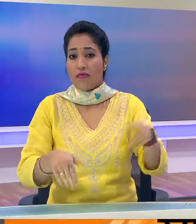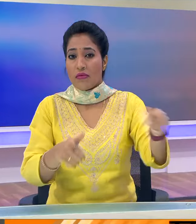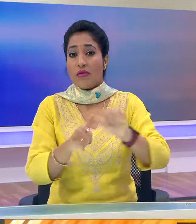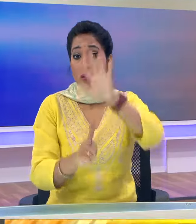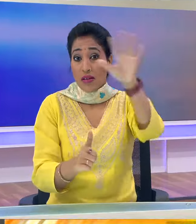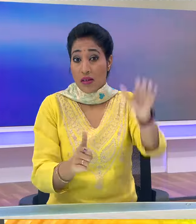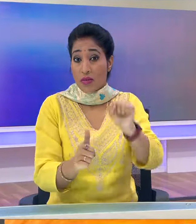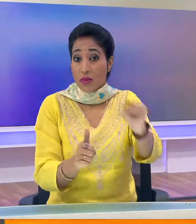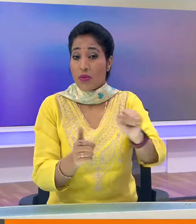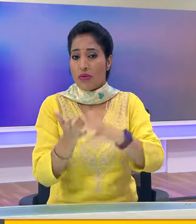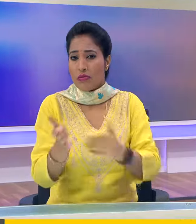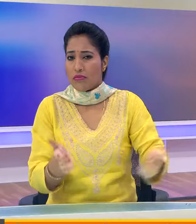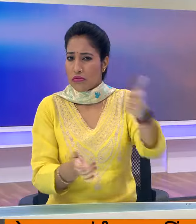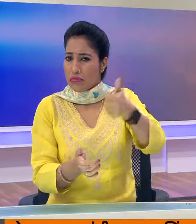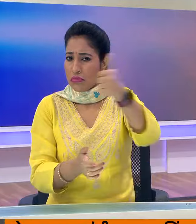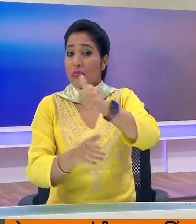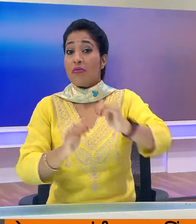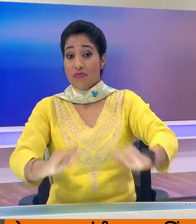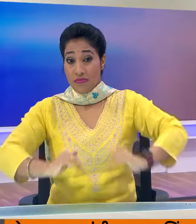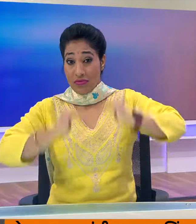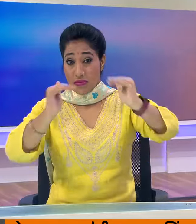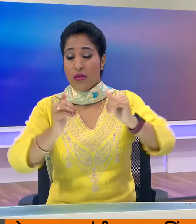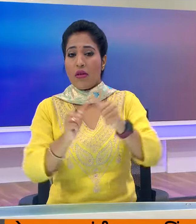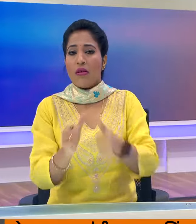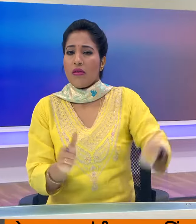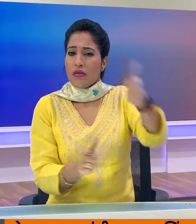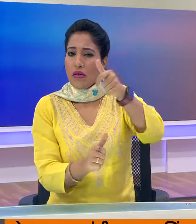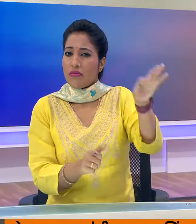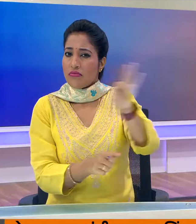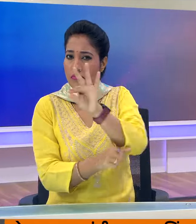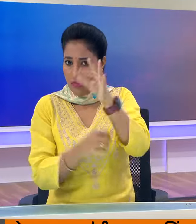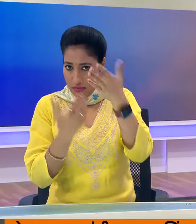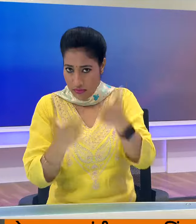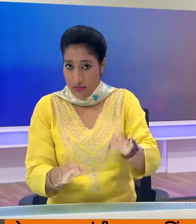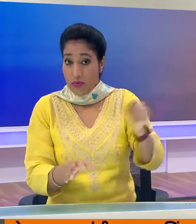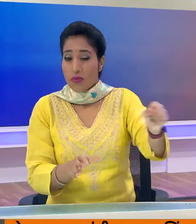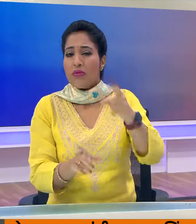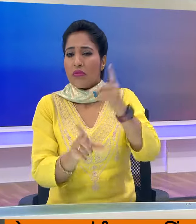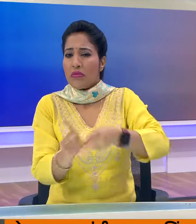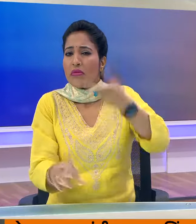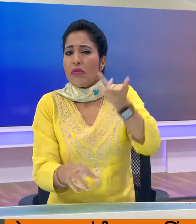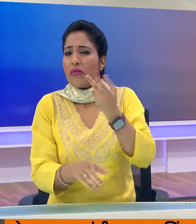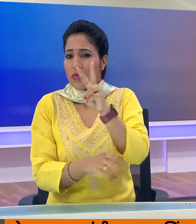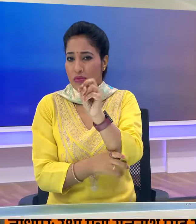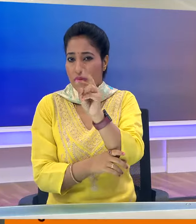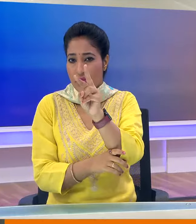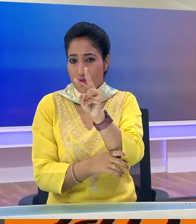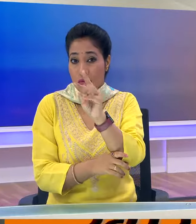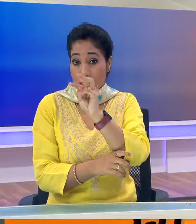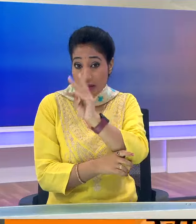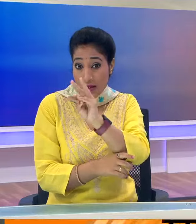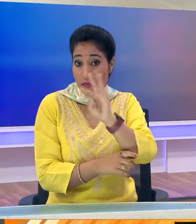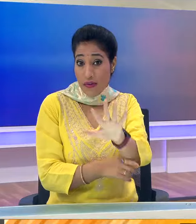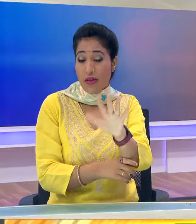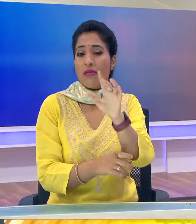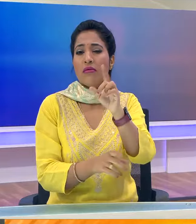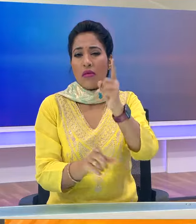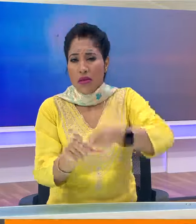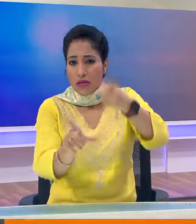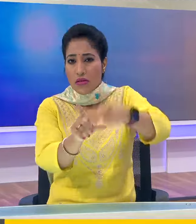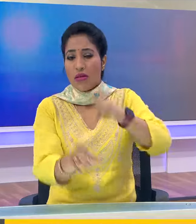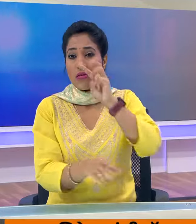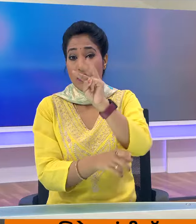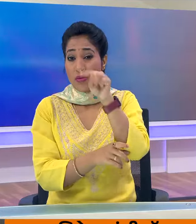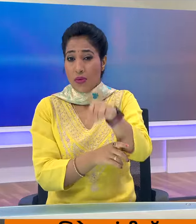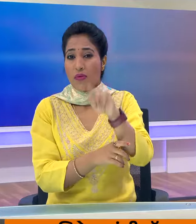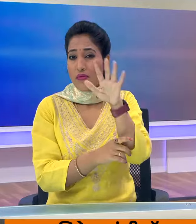एशिया प्रशांत मंत्री स्तरीय सम्मेलन का अध्यक्ष चुना गया है। उन्होंने वर्ष 2035 तक सालाना 3.5 अरब